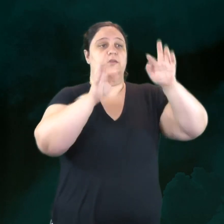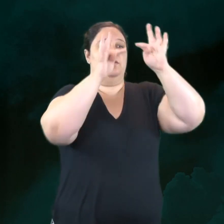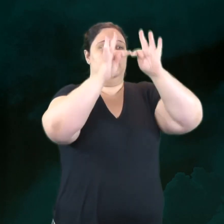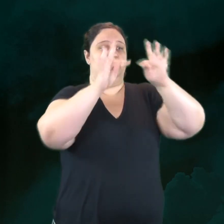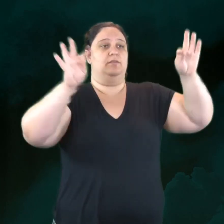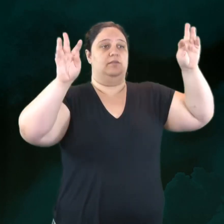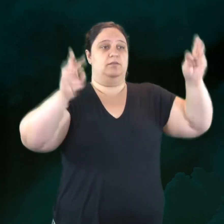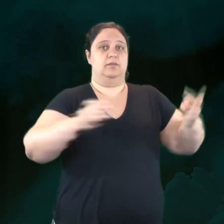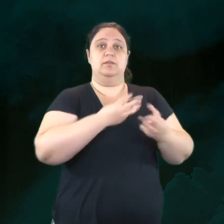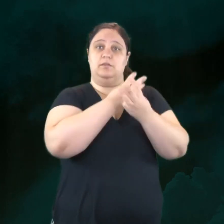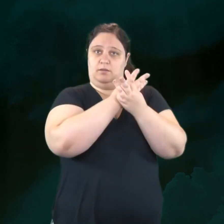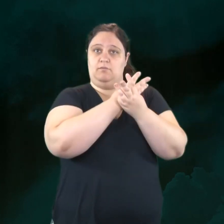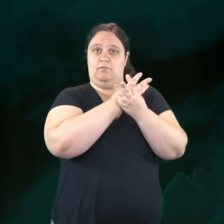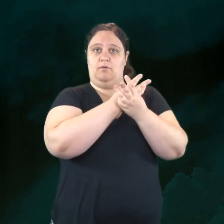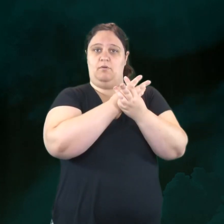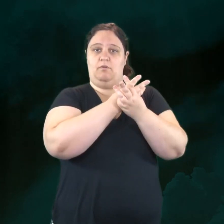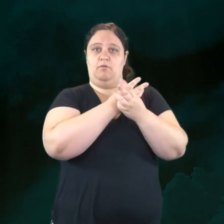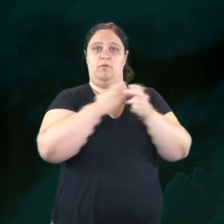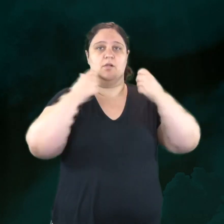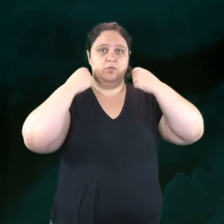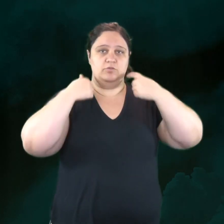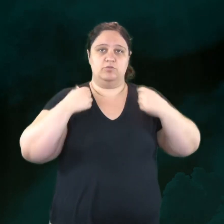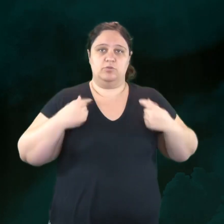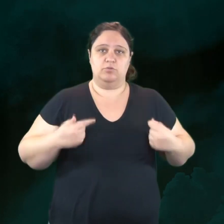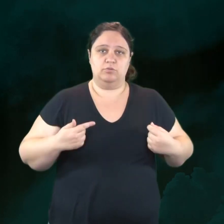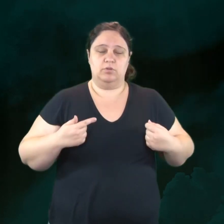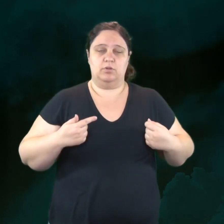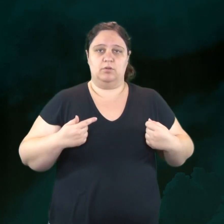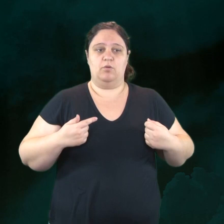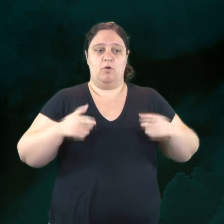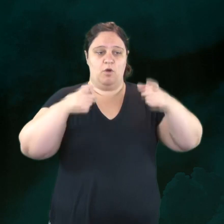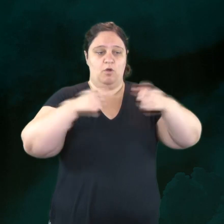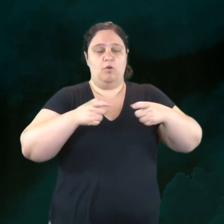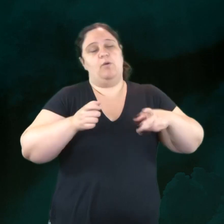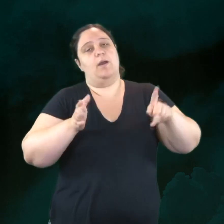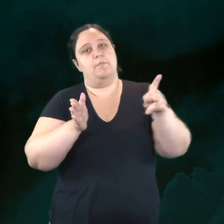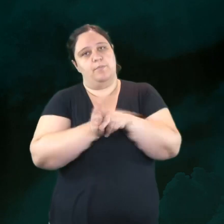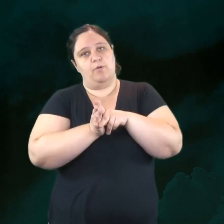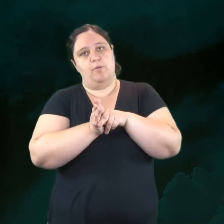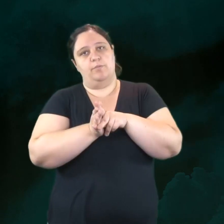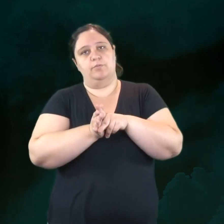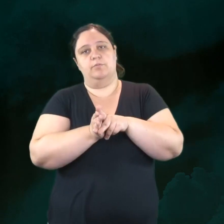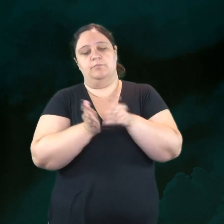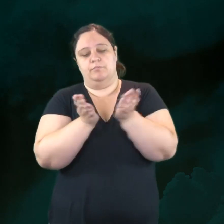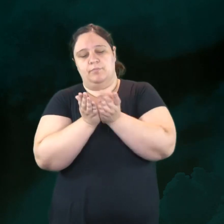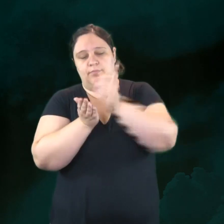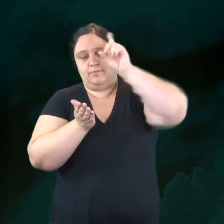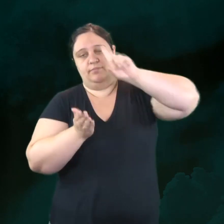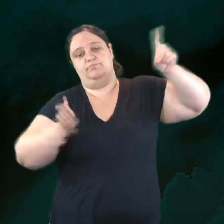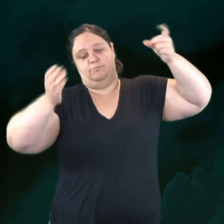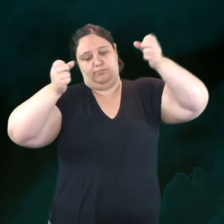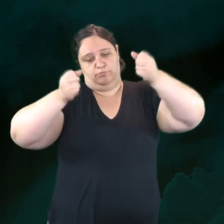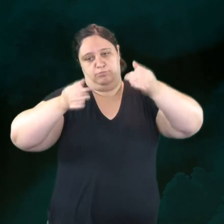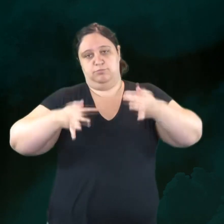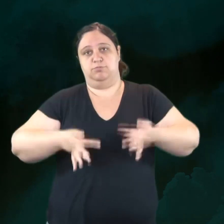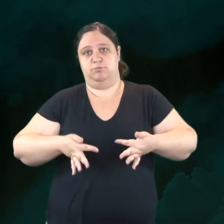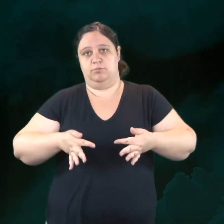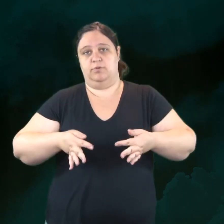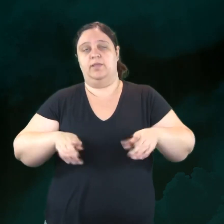judeus, e sinagoga era um lugar para se falar da Escritura. Então era um bom lugar, e ali também